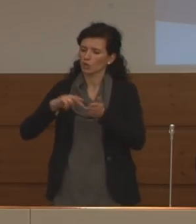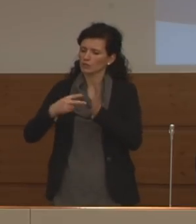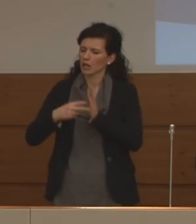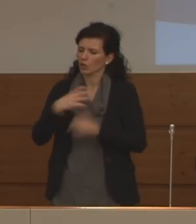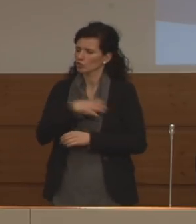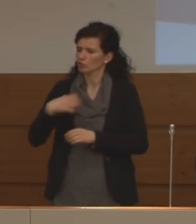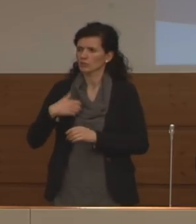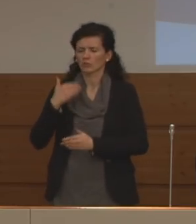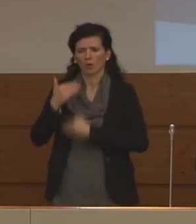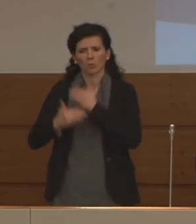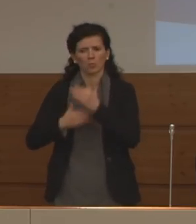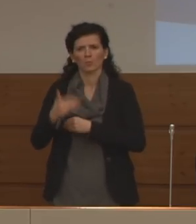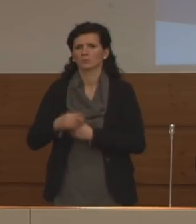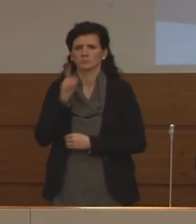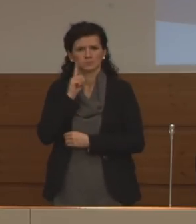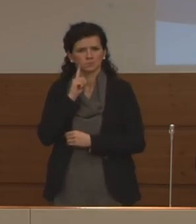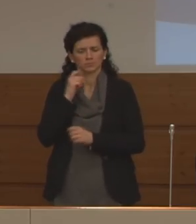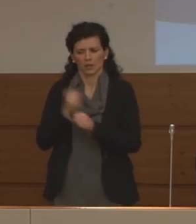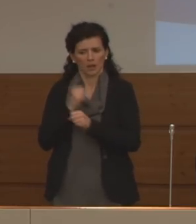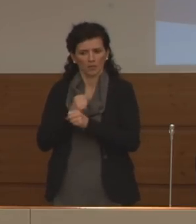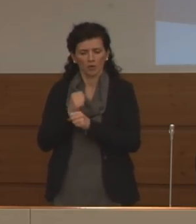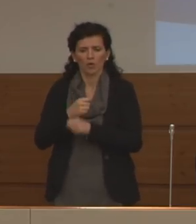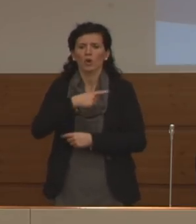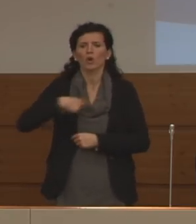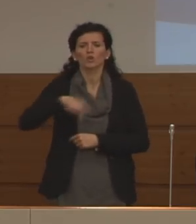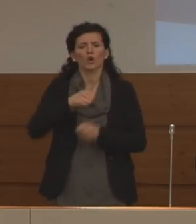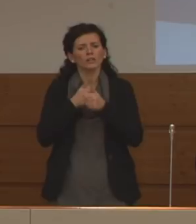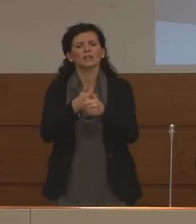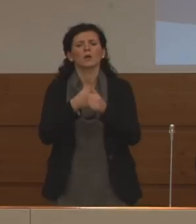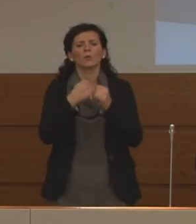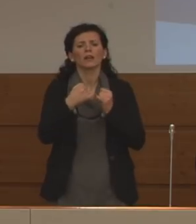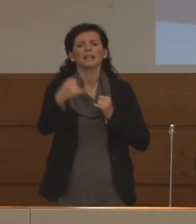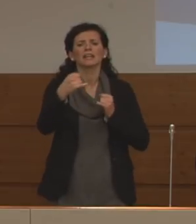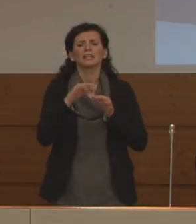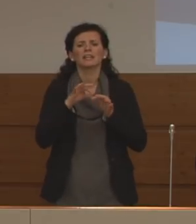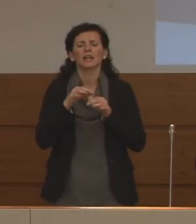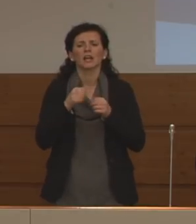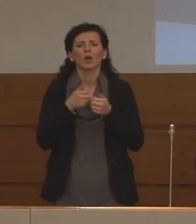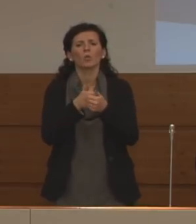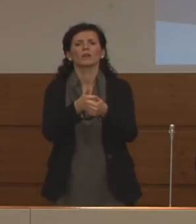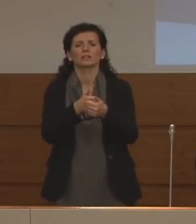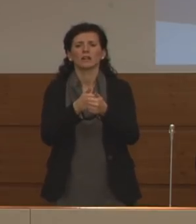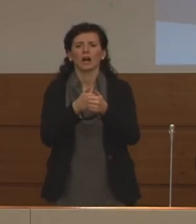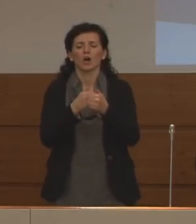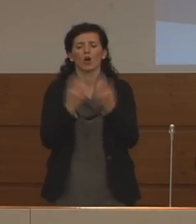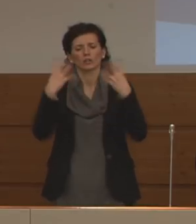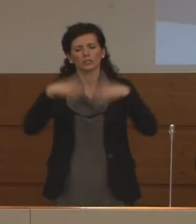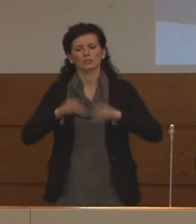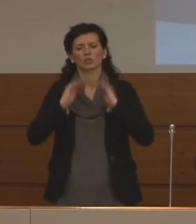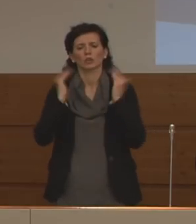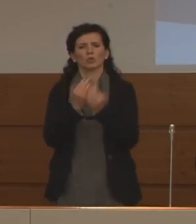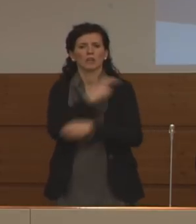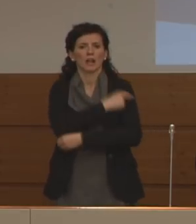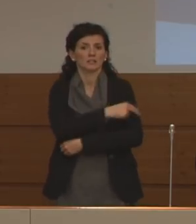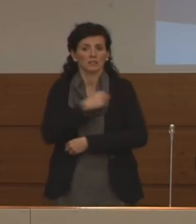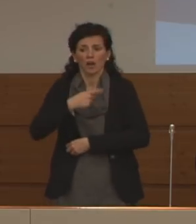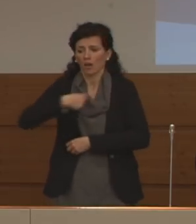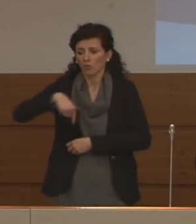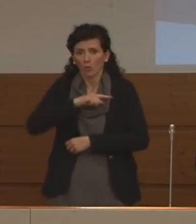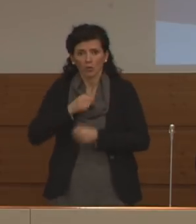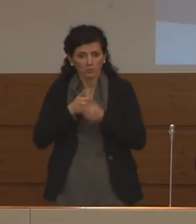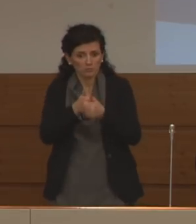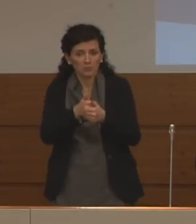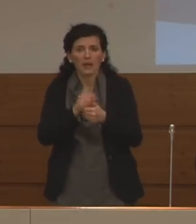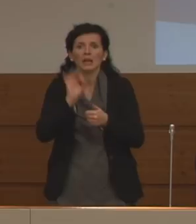le linee guida dell'organizzazione mondiale della sanità e quelle attueremo allora dovessero essere